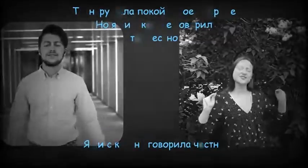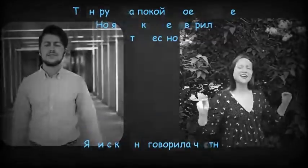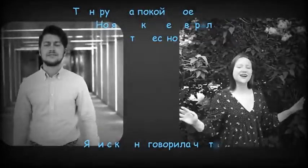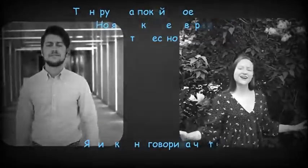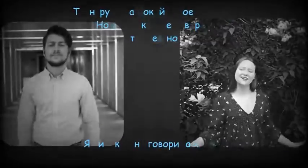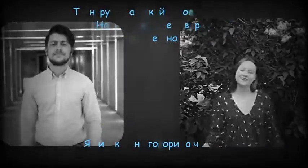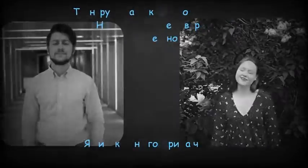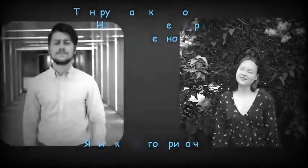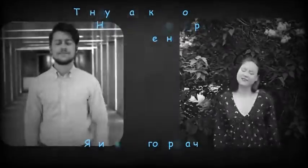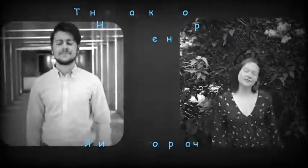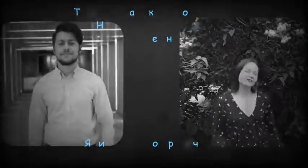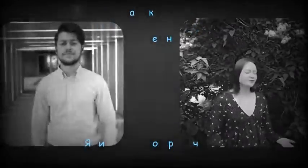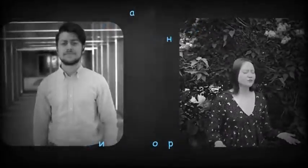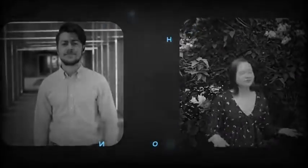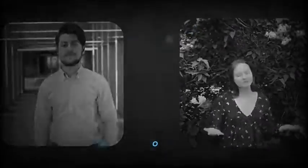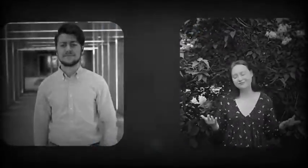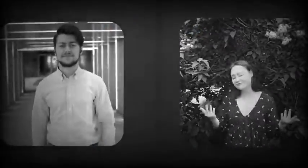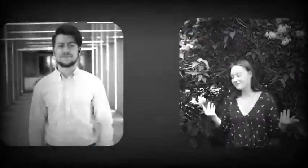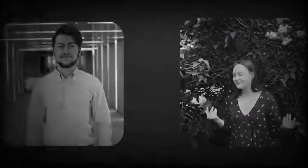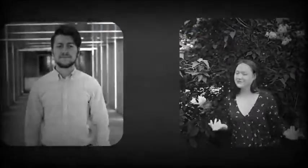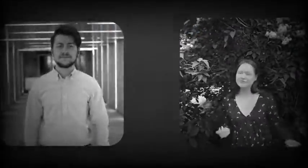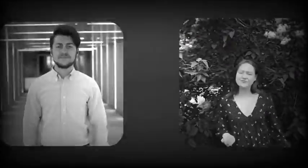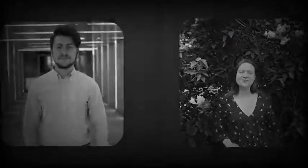говорила честно.